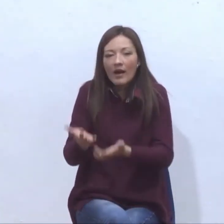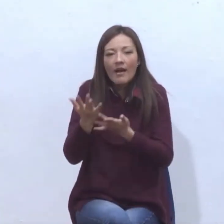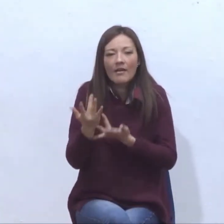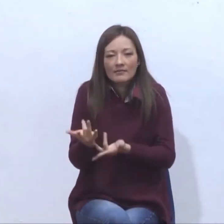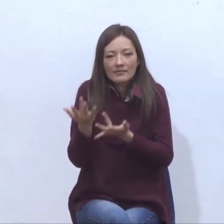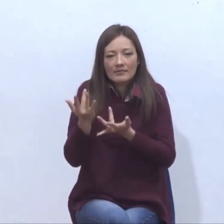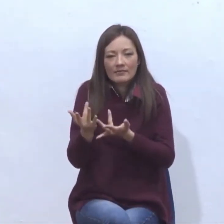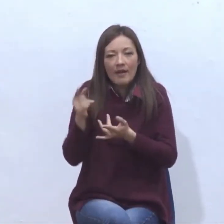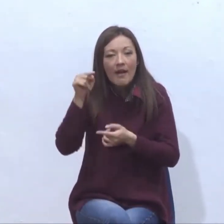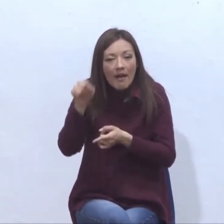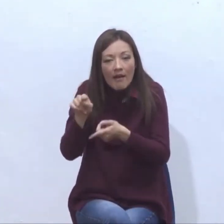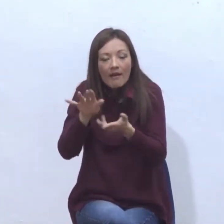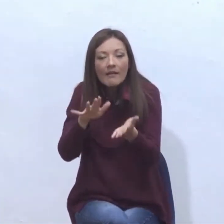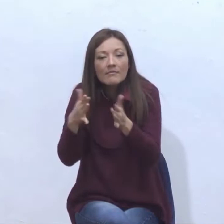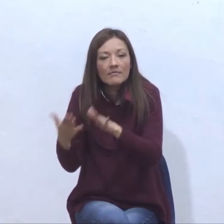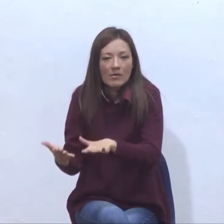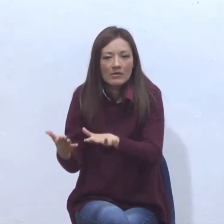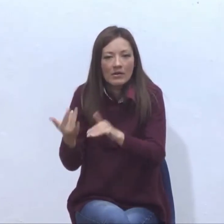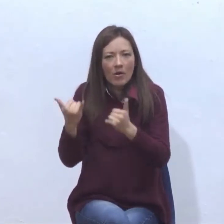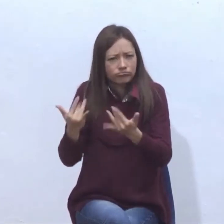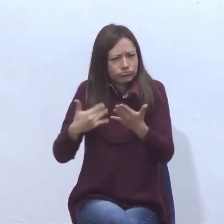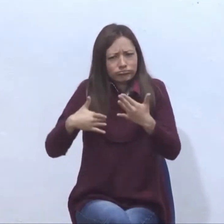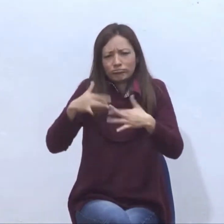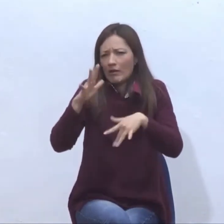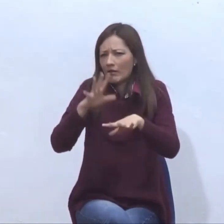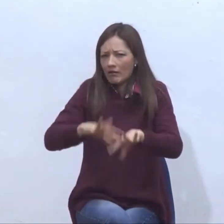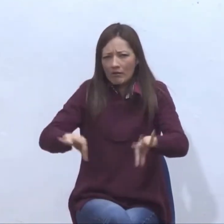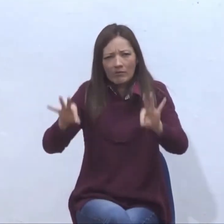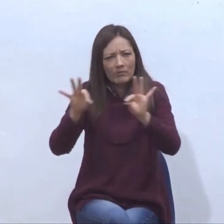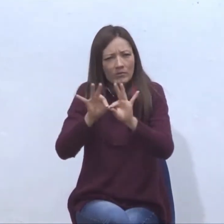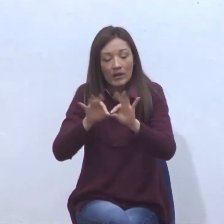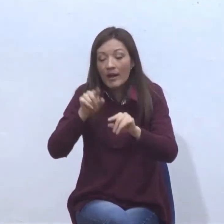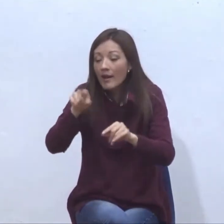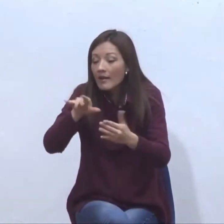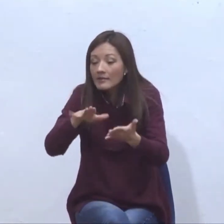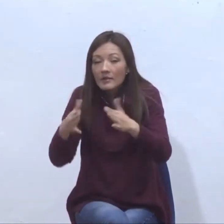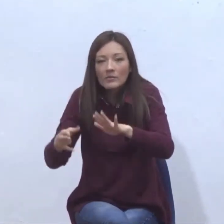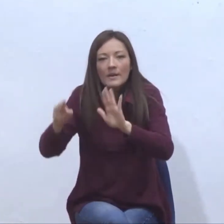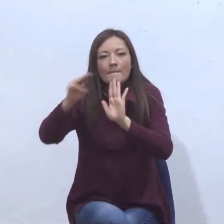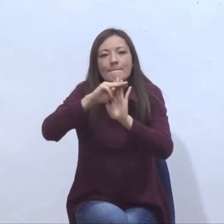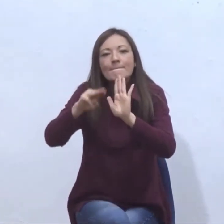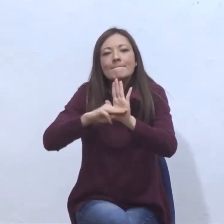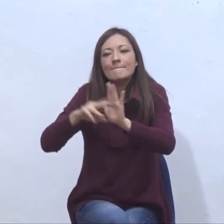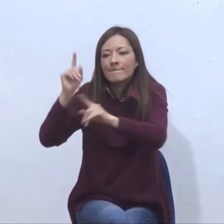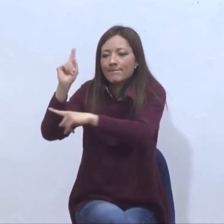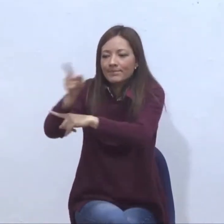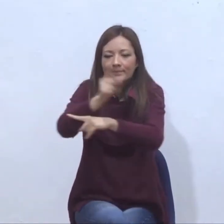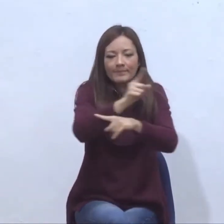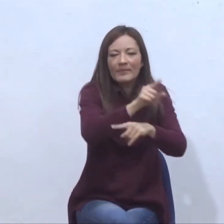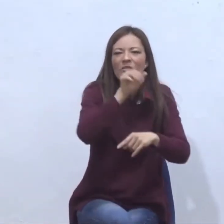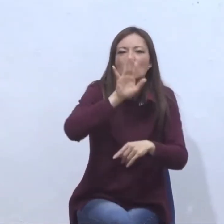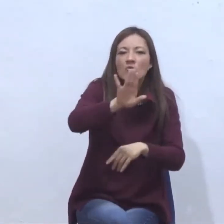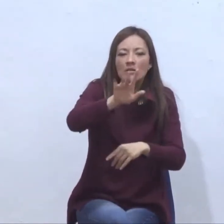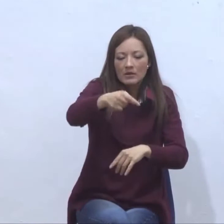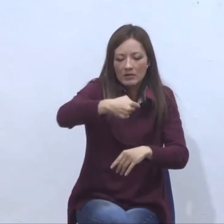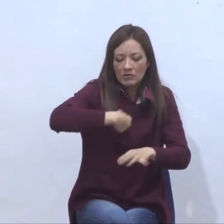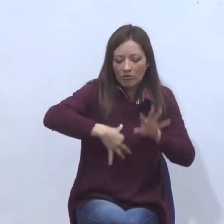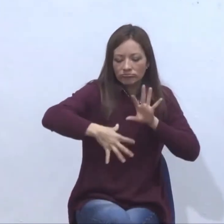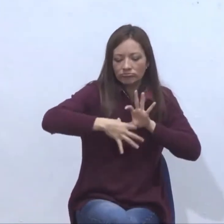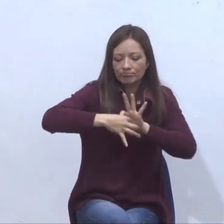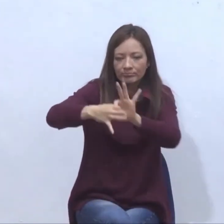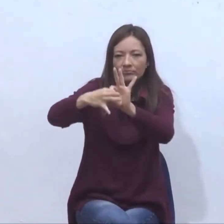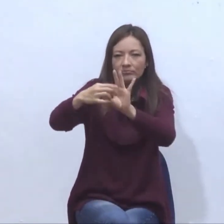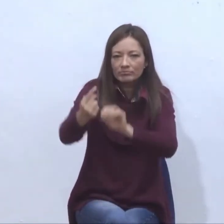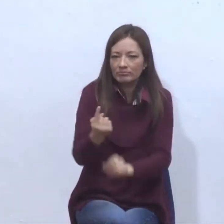esa muerte, hoy es muy importante, en esa muerte fue el mandato para que usted y yo fuéramos uno. Usted y yo,